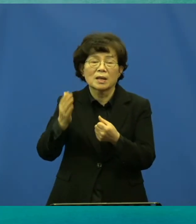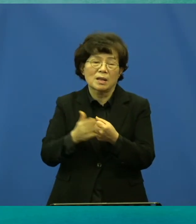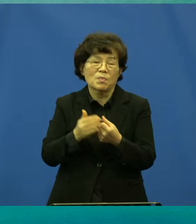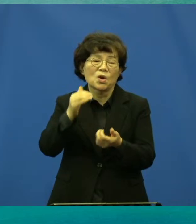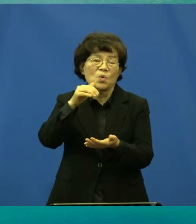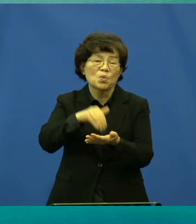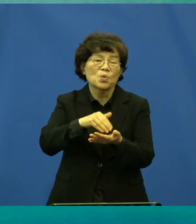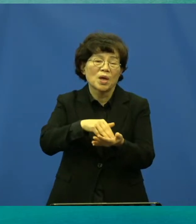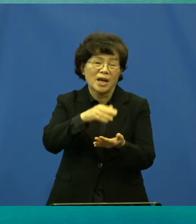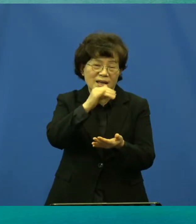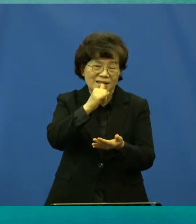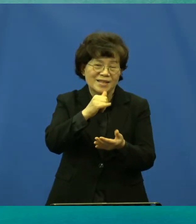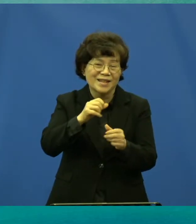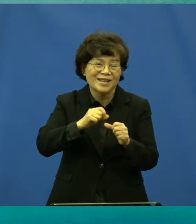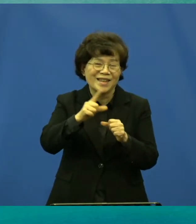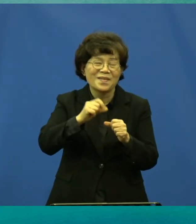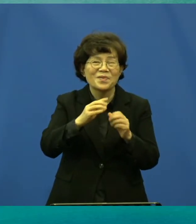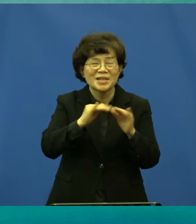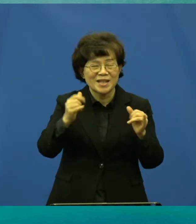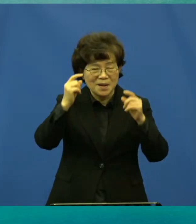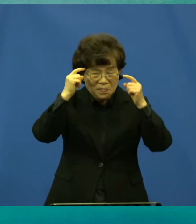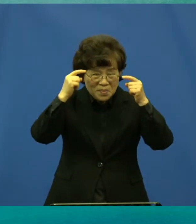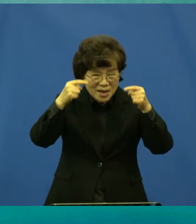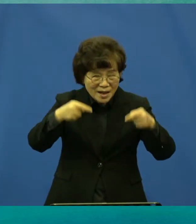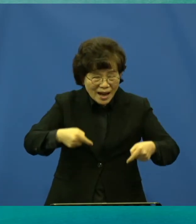그런데 대부분의 인간은 미련해서